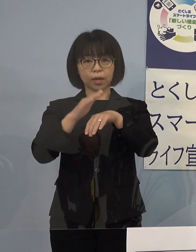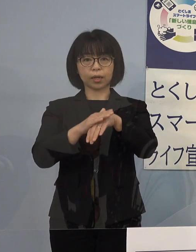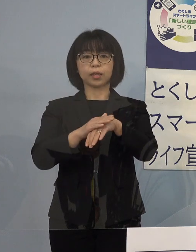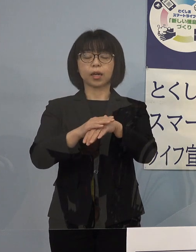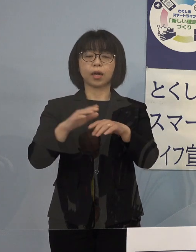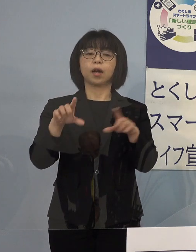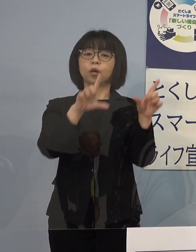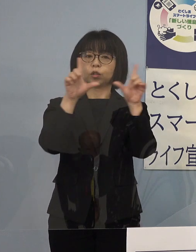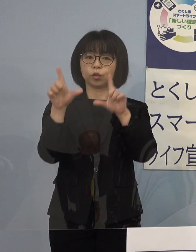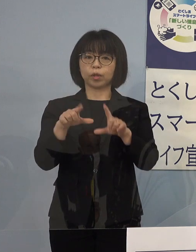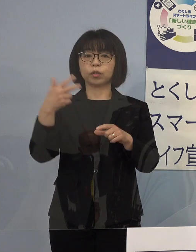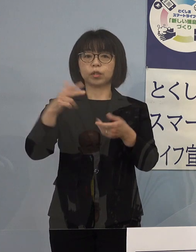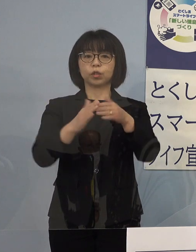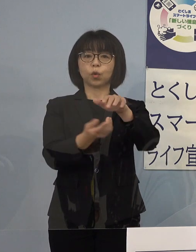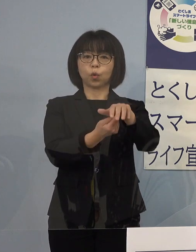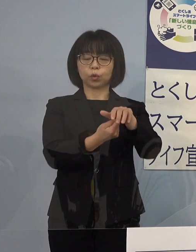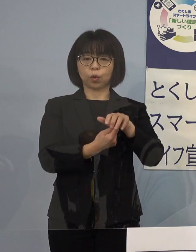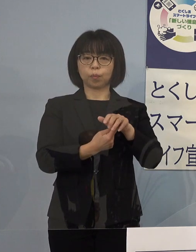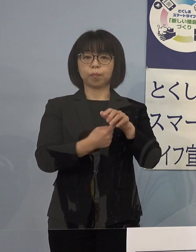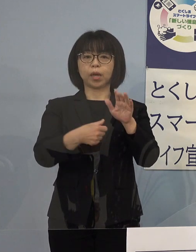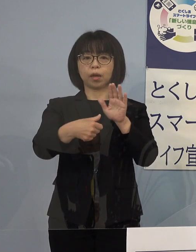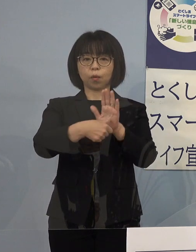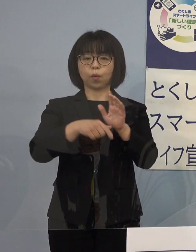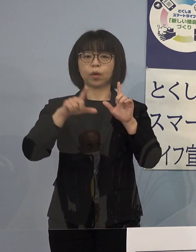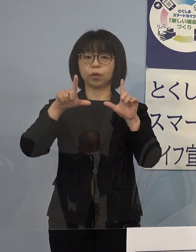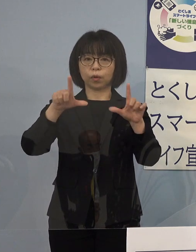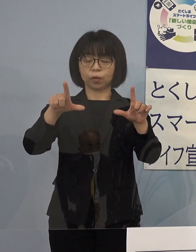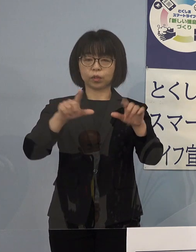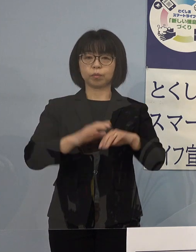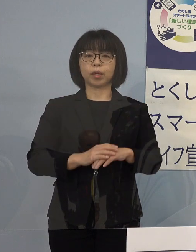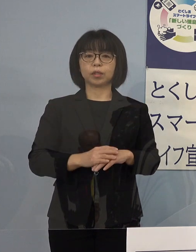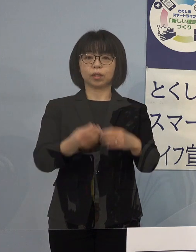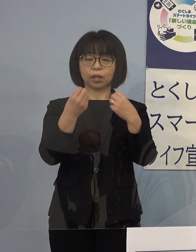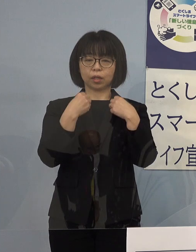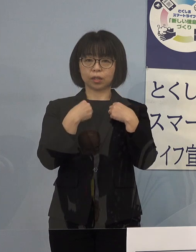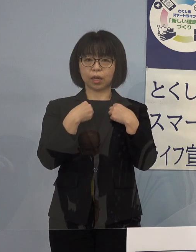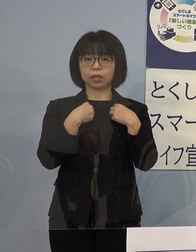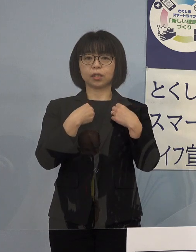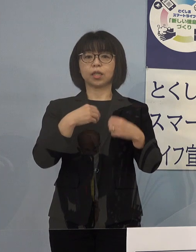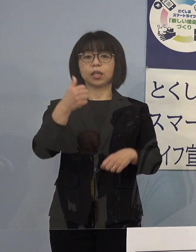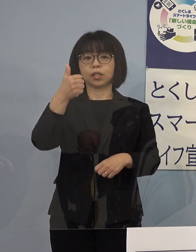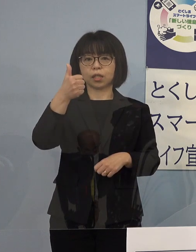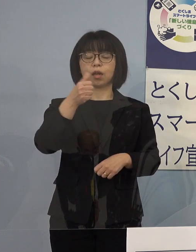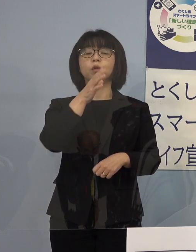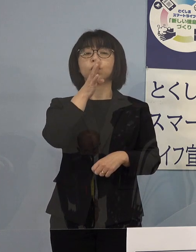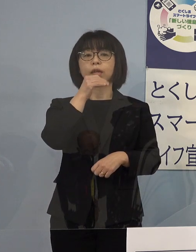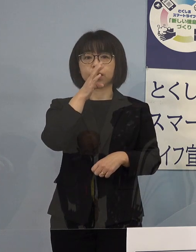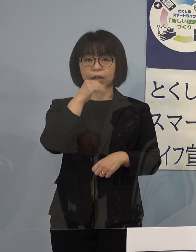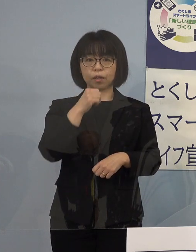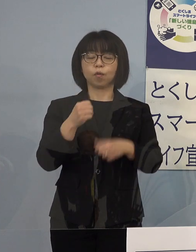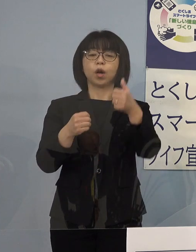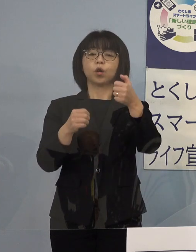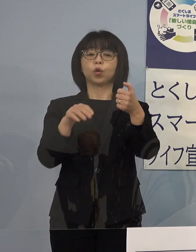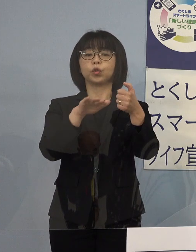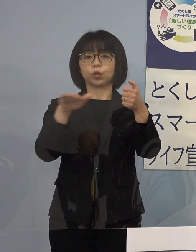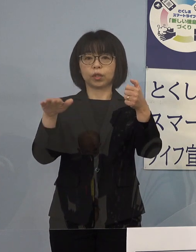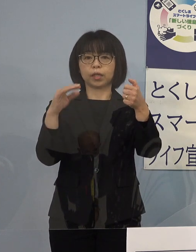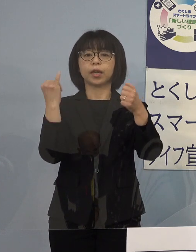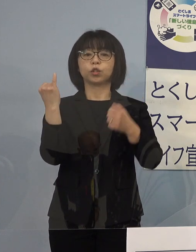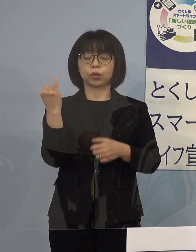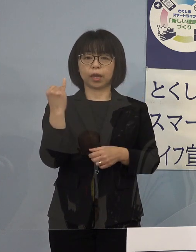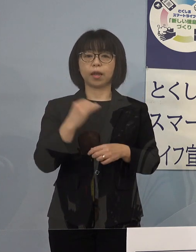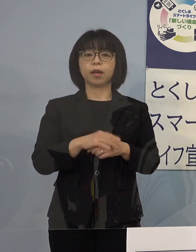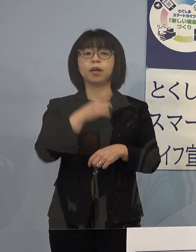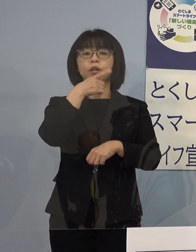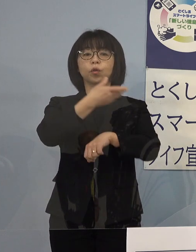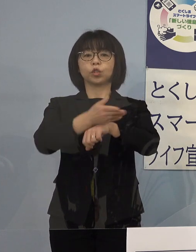いの市町村名を公表させていただきます。感染者のまず年代につきましては、50代女性、